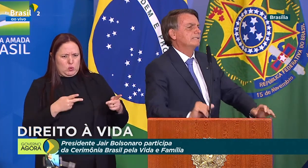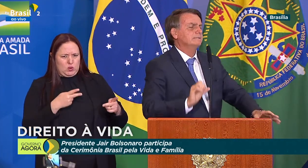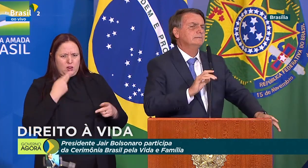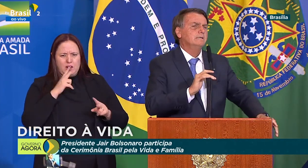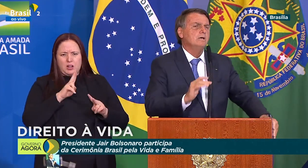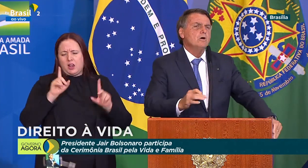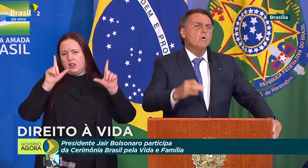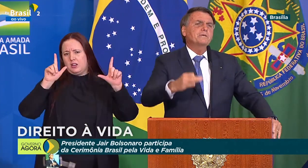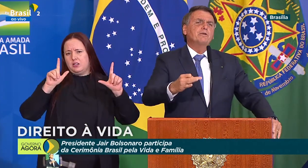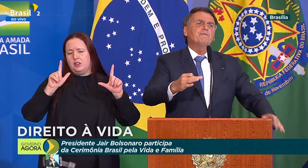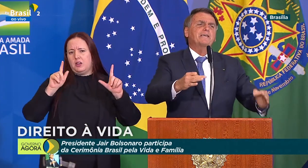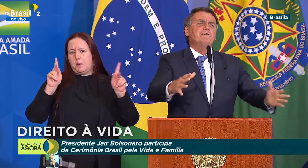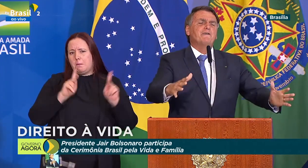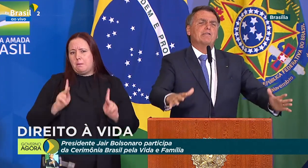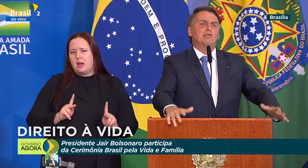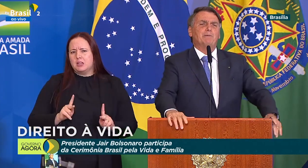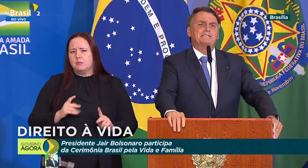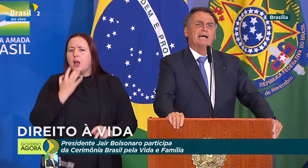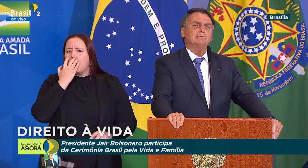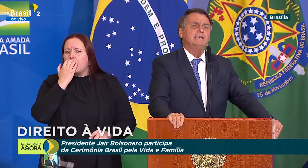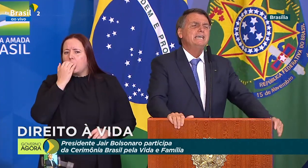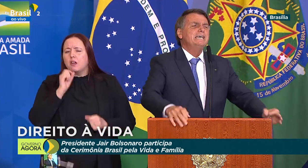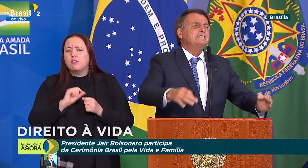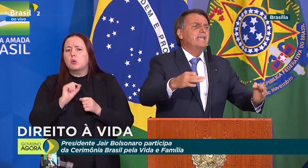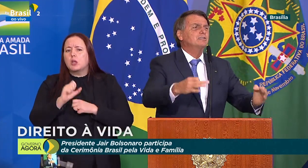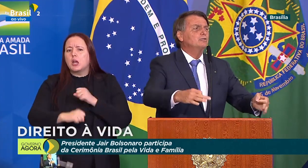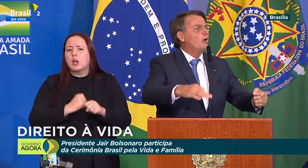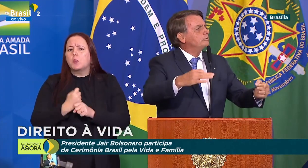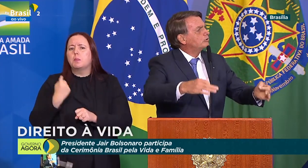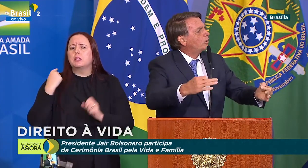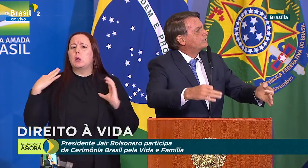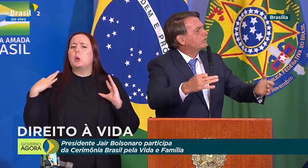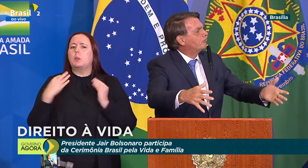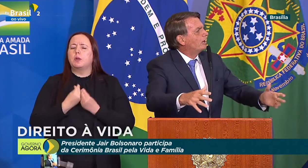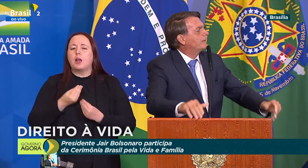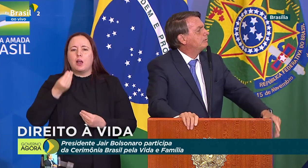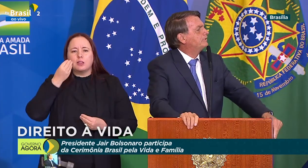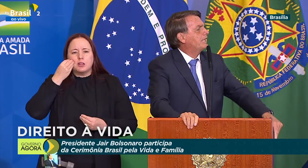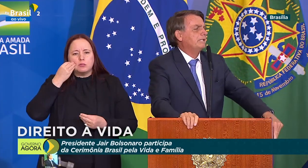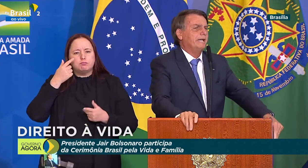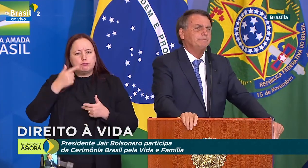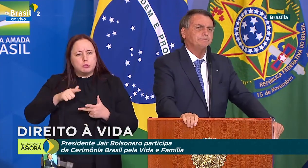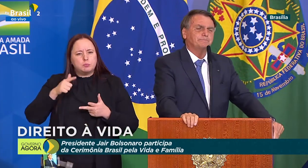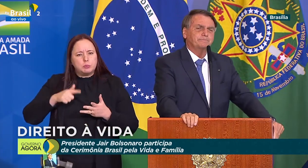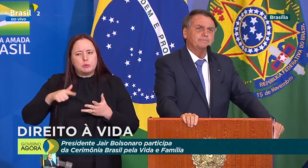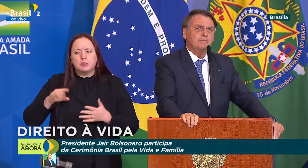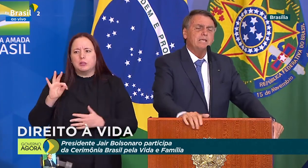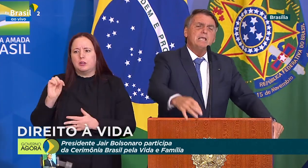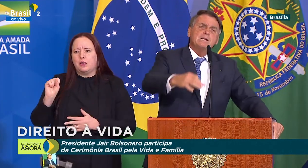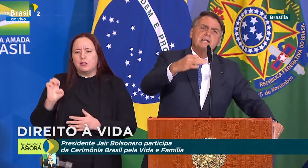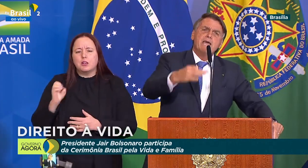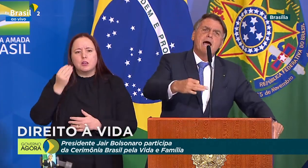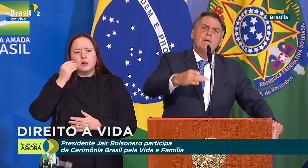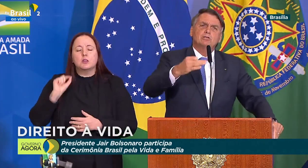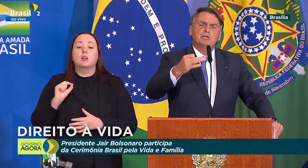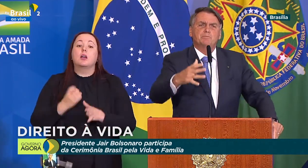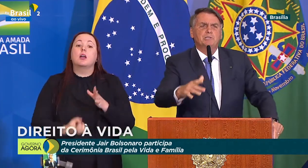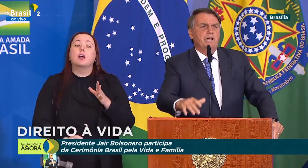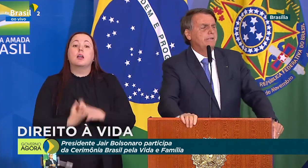que paz e tolerância o que que o faquinha fez o ano passado tentou de todas as formas no TSE